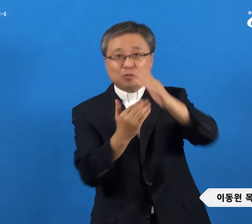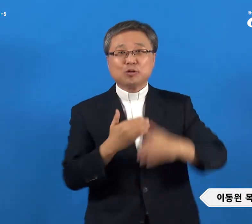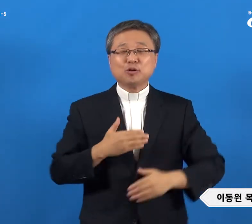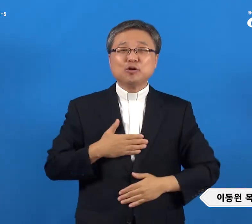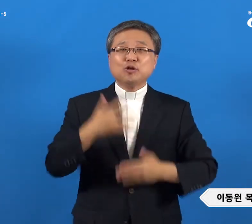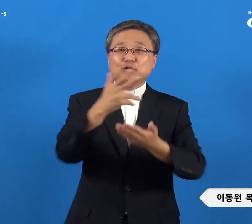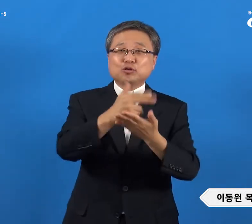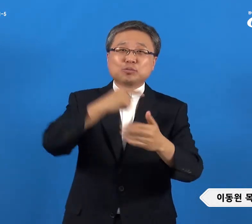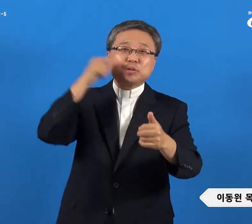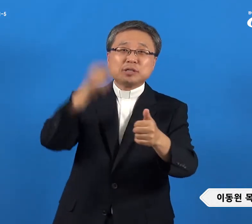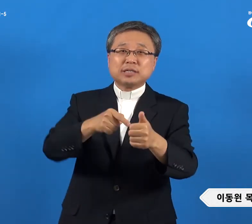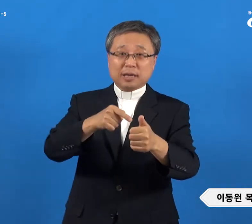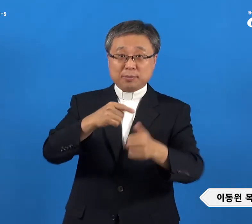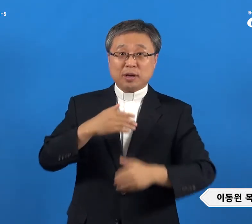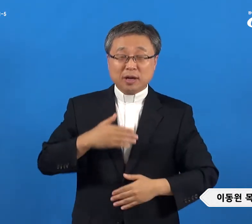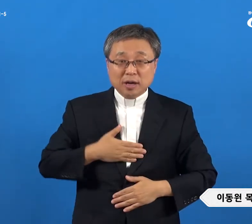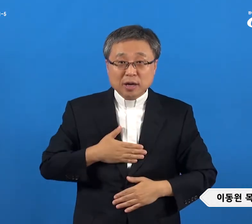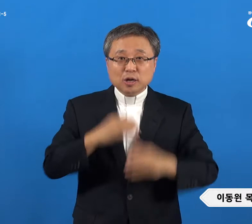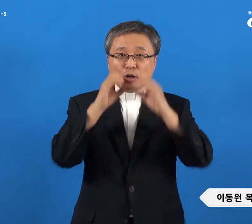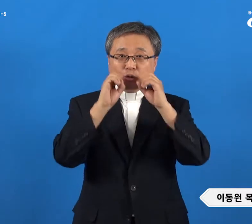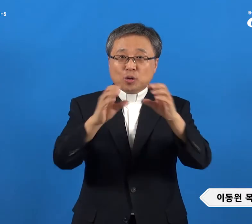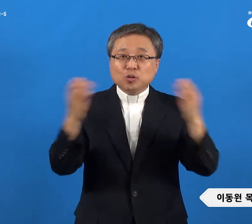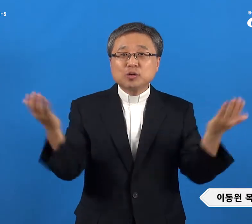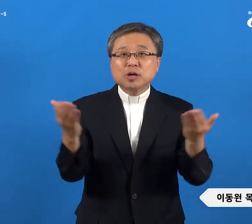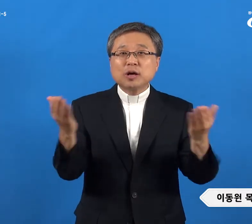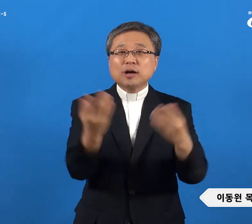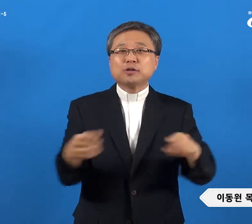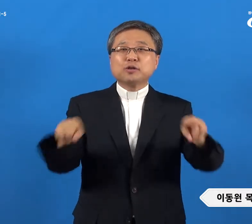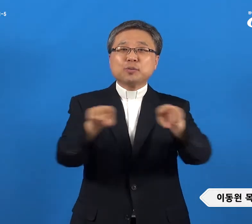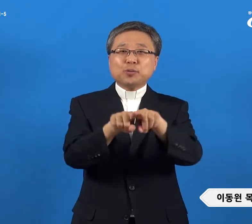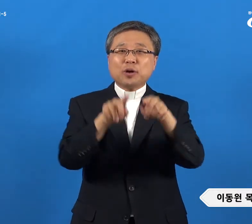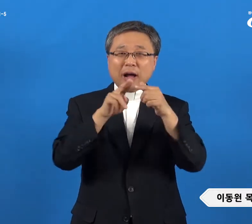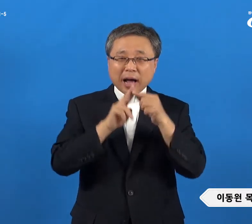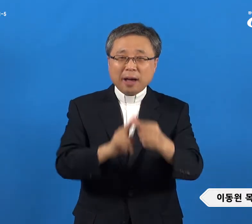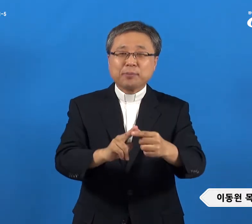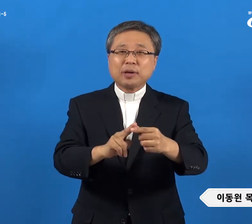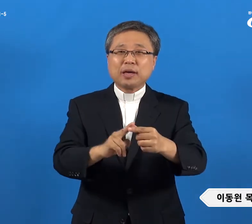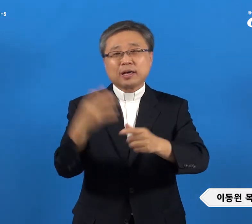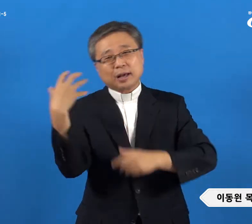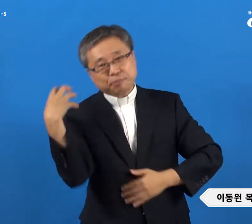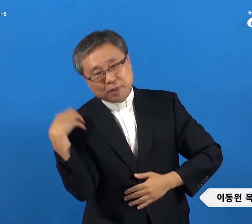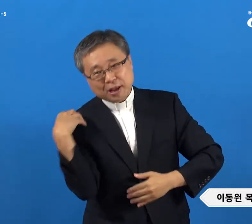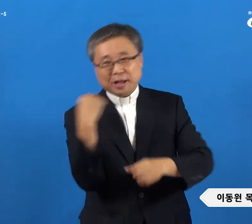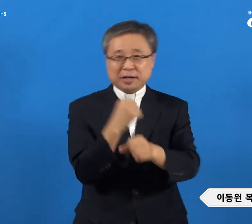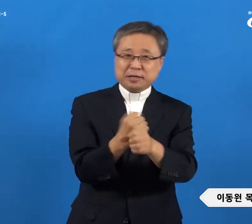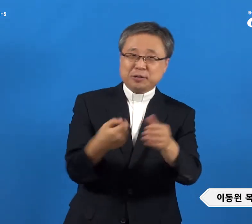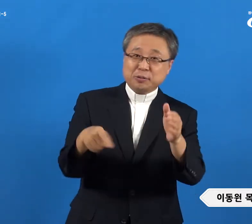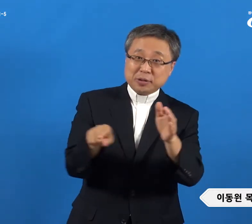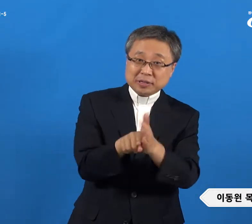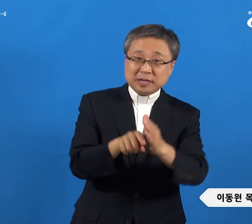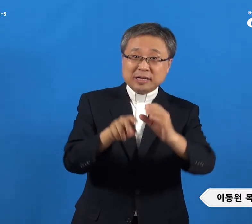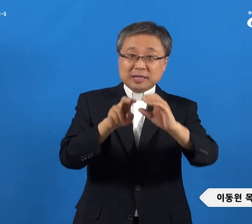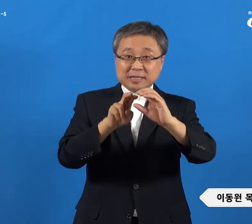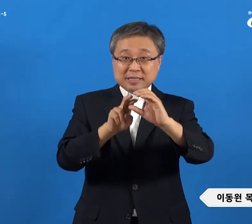주님의 지상명령인 전도 사역을 더불어 함께 수행하기 위해서 바로 셀 목회를 하고 있는